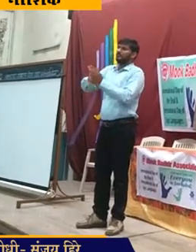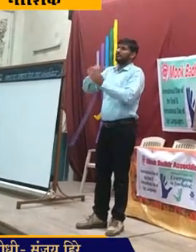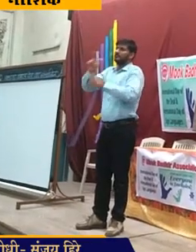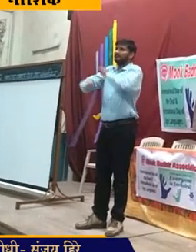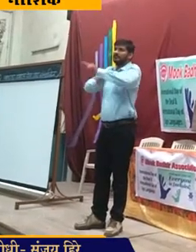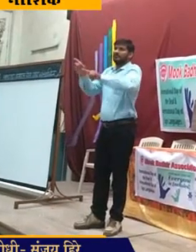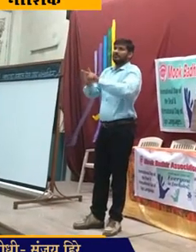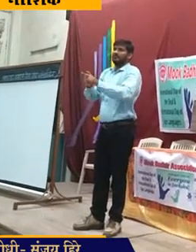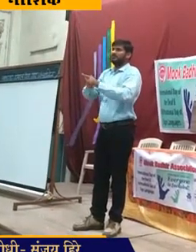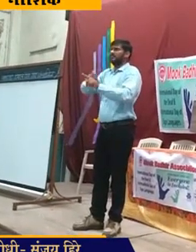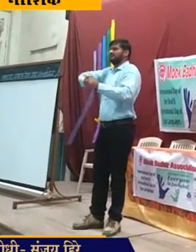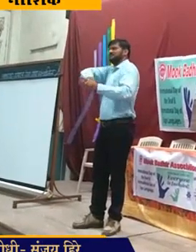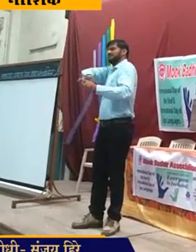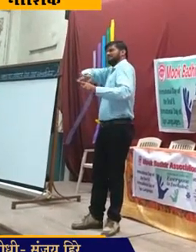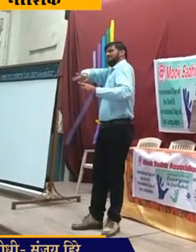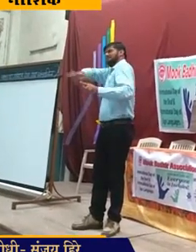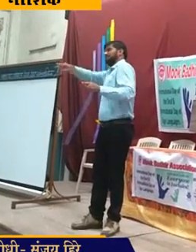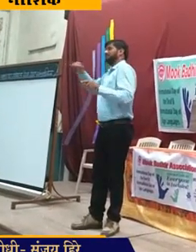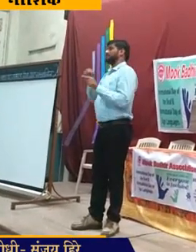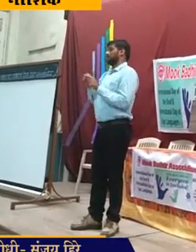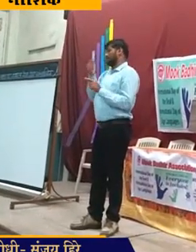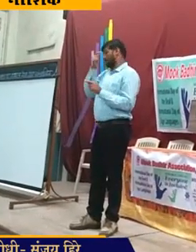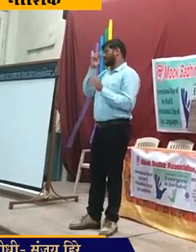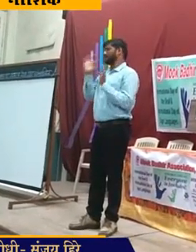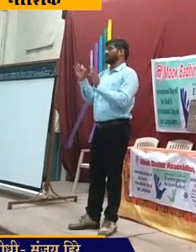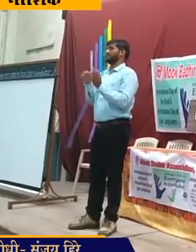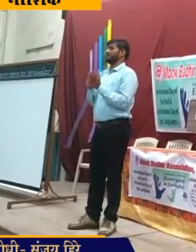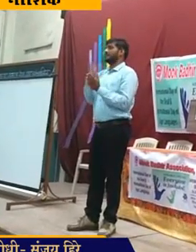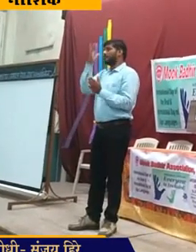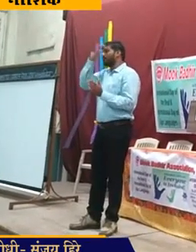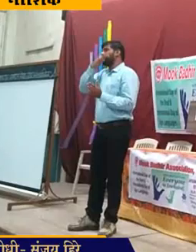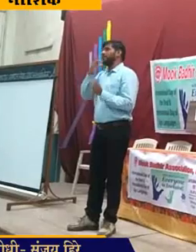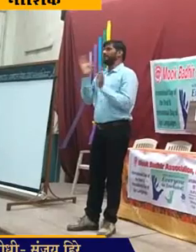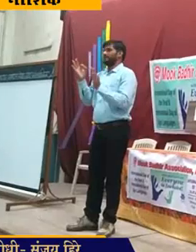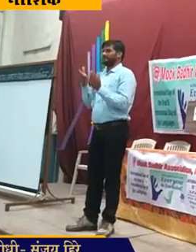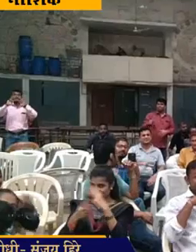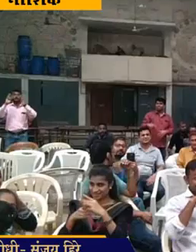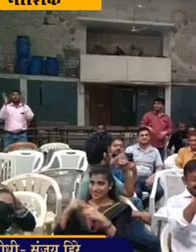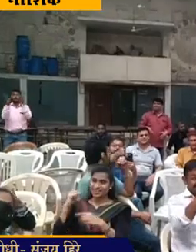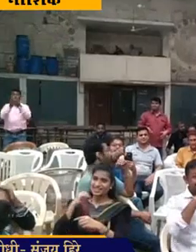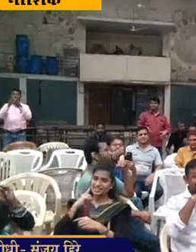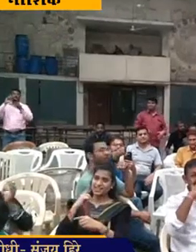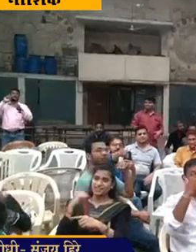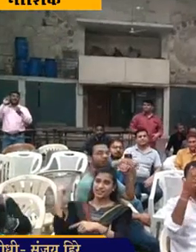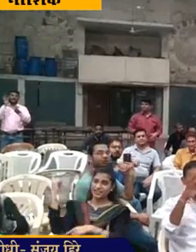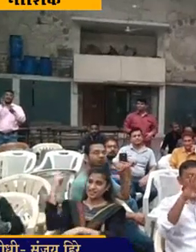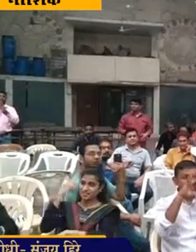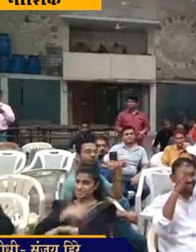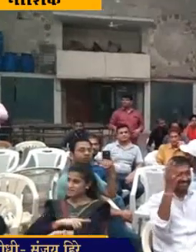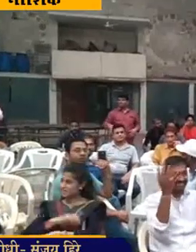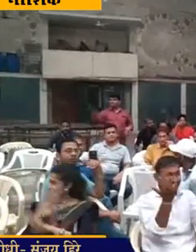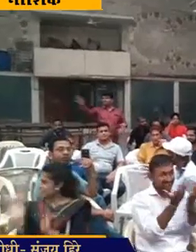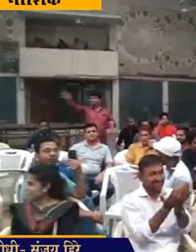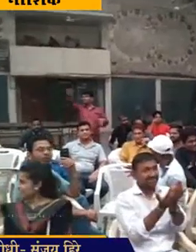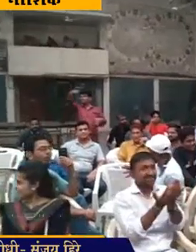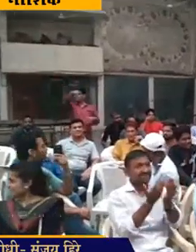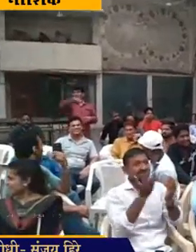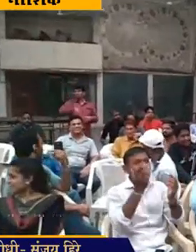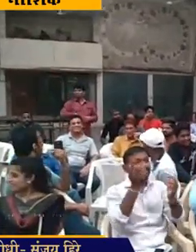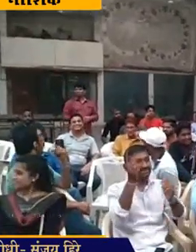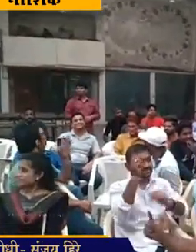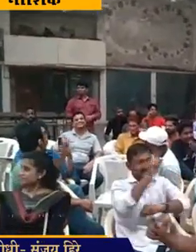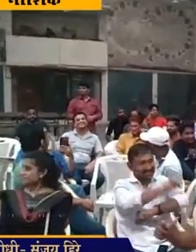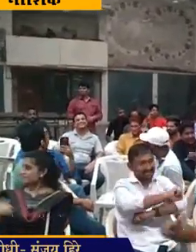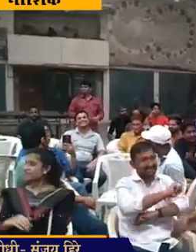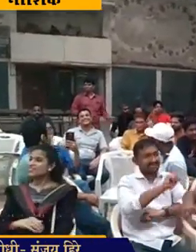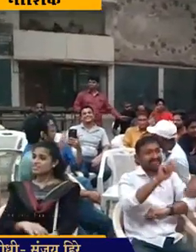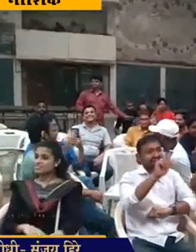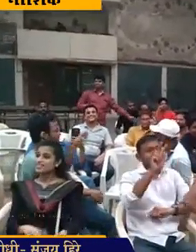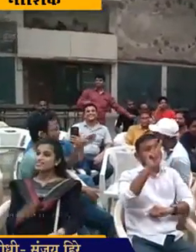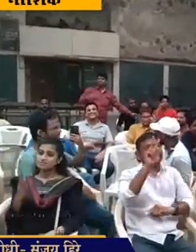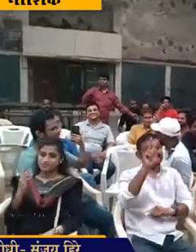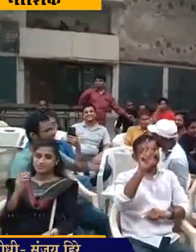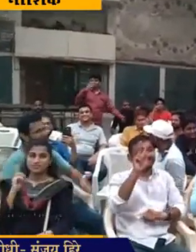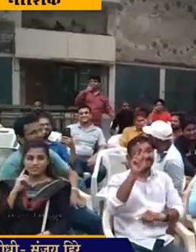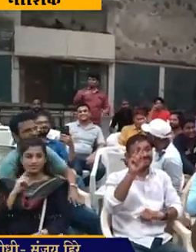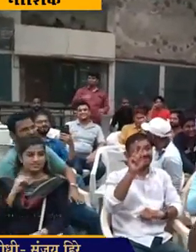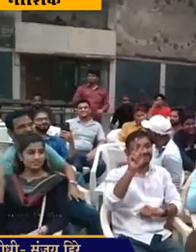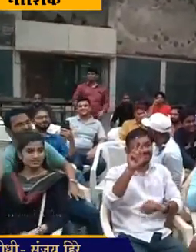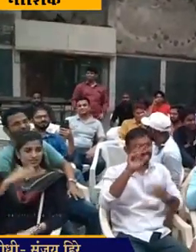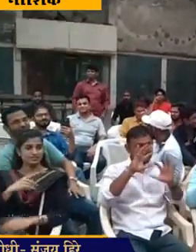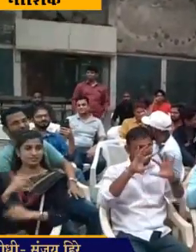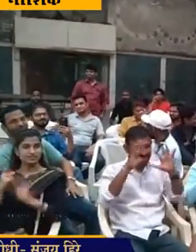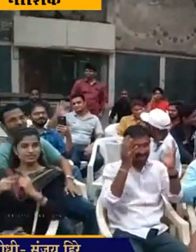कार्यक्रम दिनांक 30 सप्टेंबर रविवार रोजी रचना विद्यालय जोशी सभागृह शरणपूर रोड नाशिक येथे दुपारी